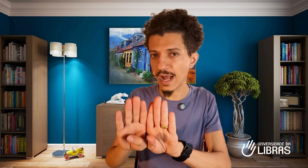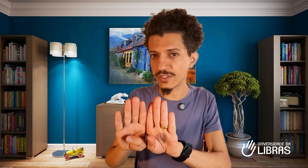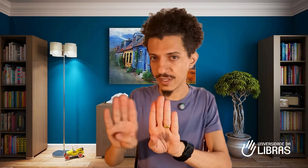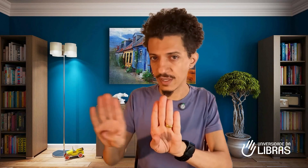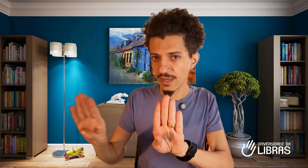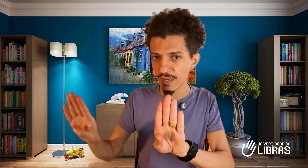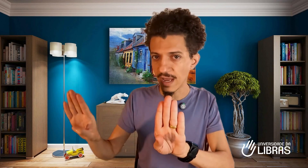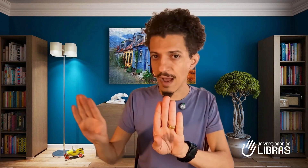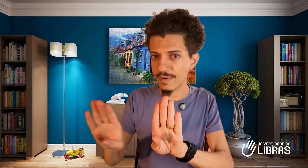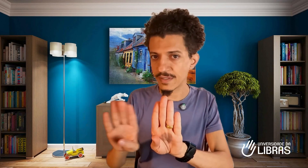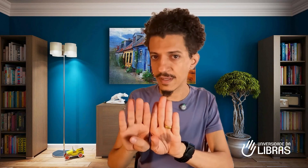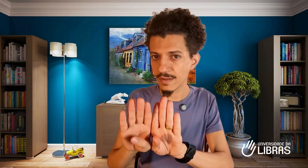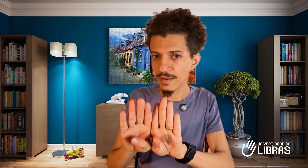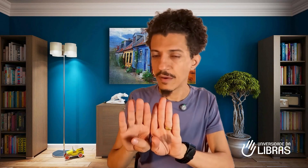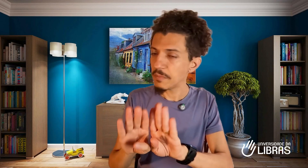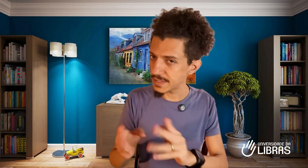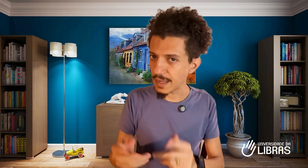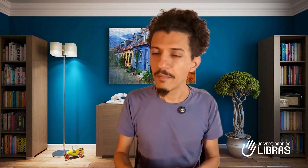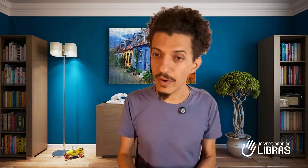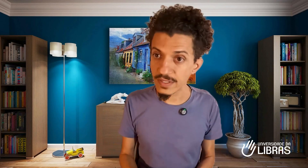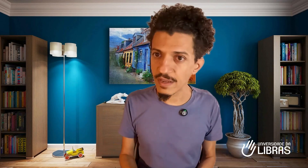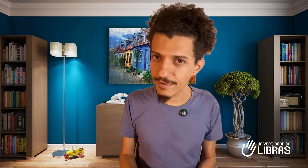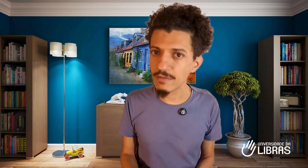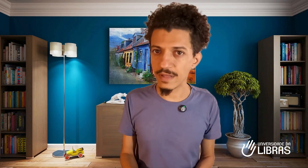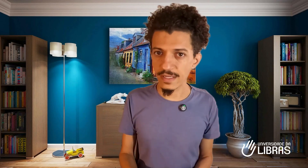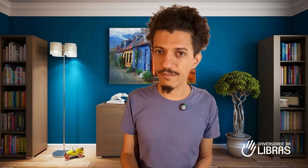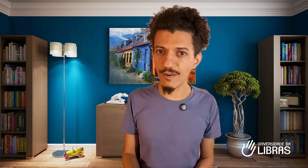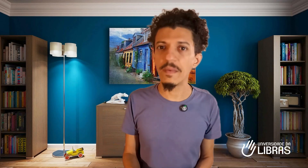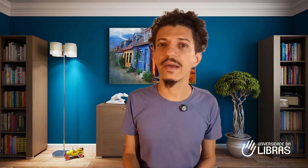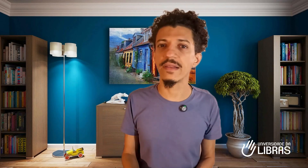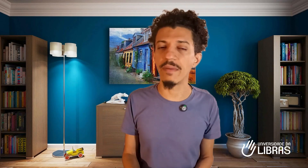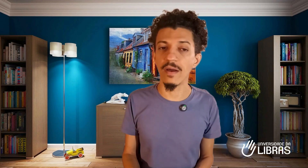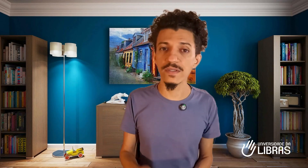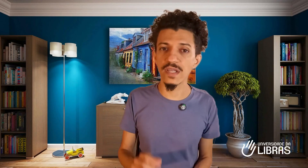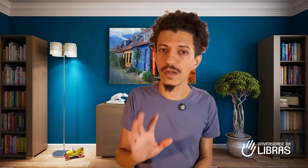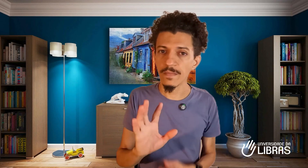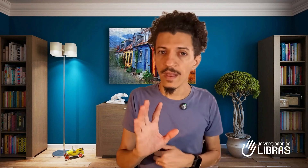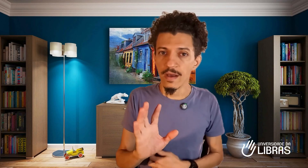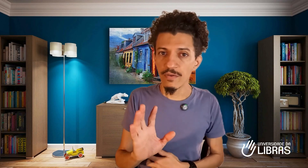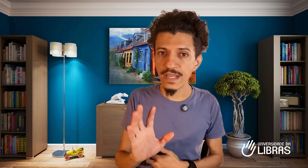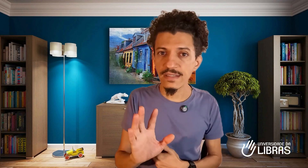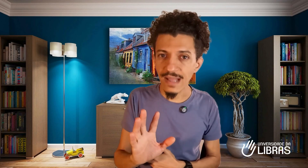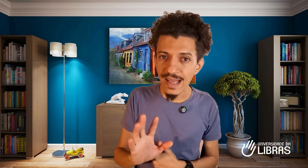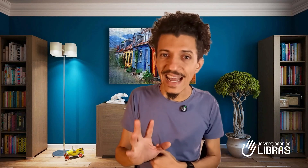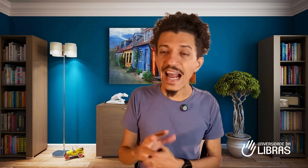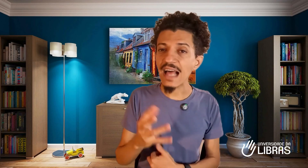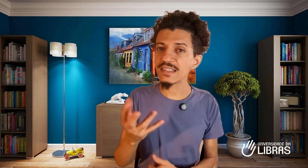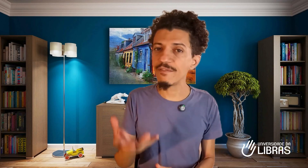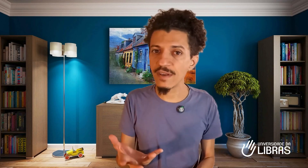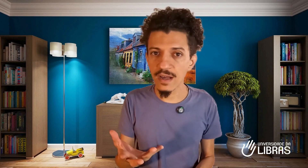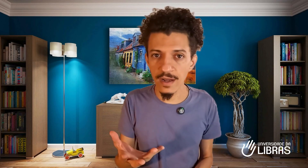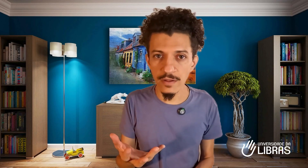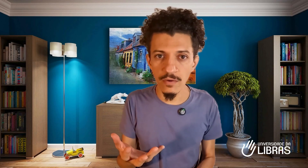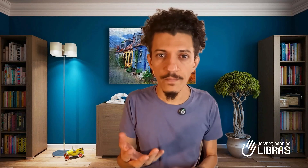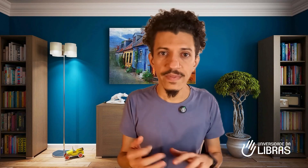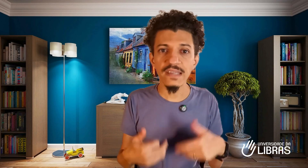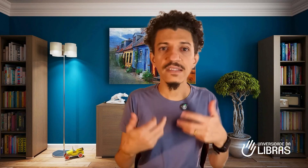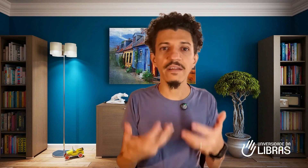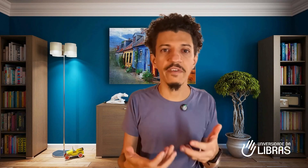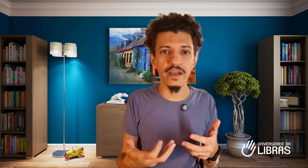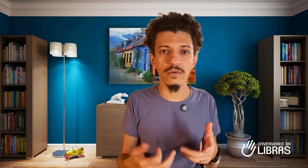de garagem que abre assim? Pois é, pode ser feito dessa forma aqui também. Ou seja, você está